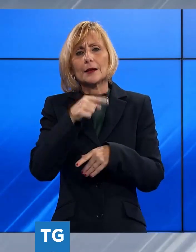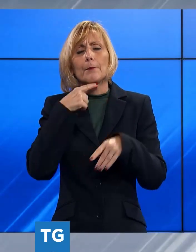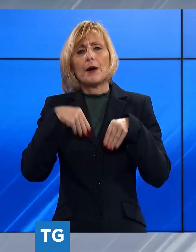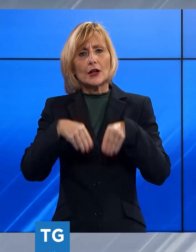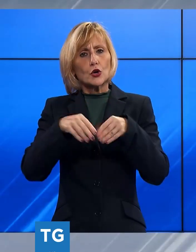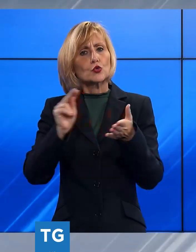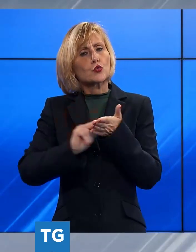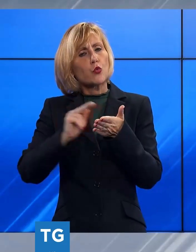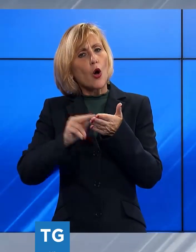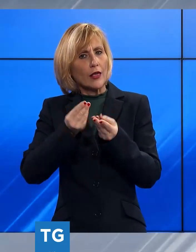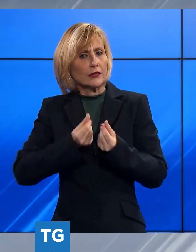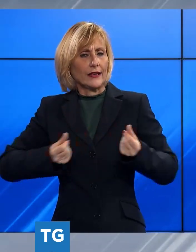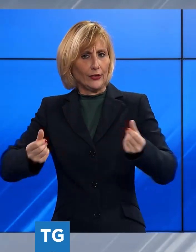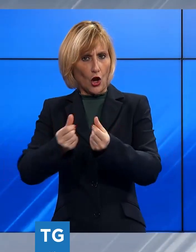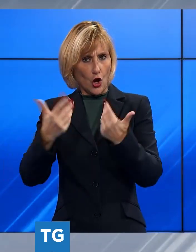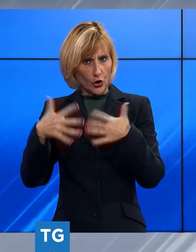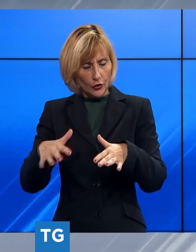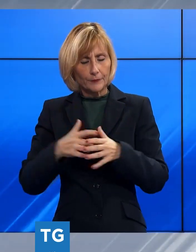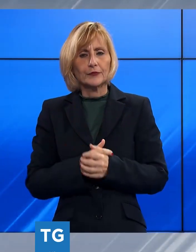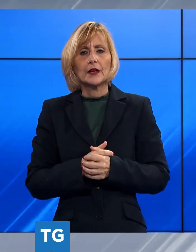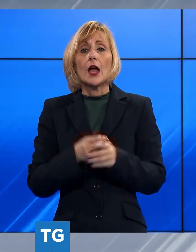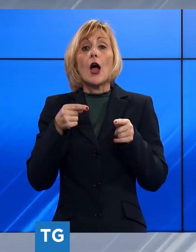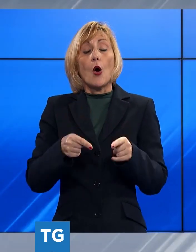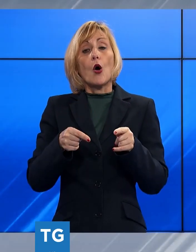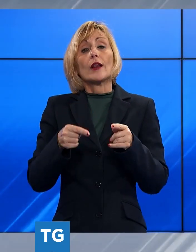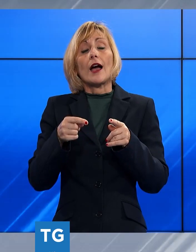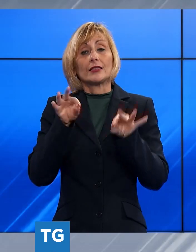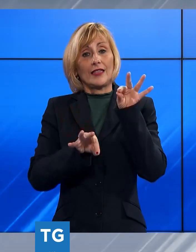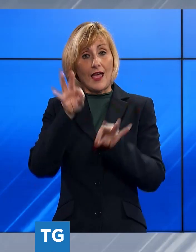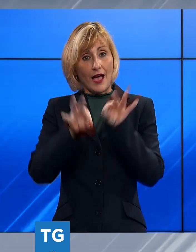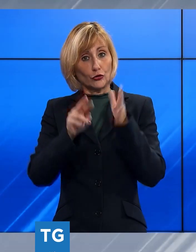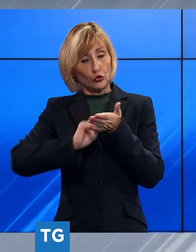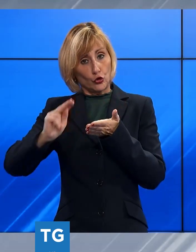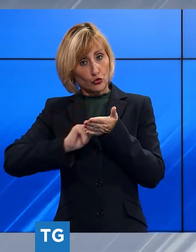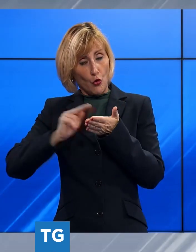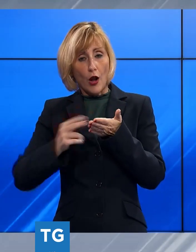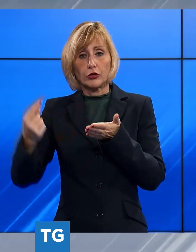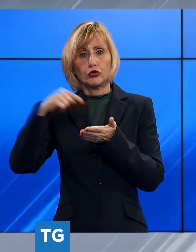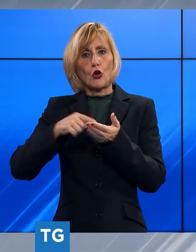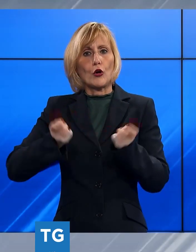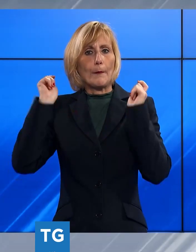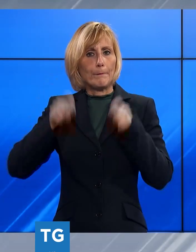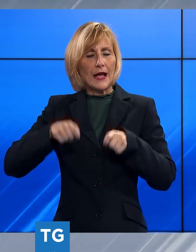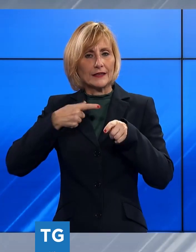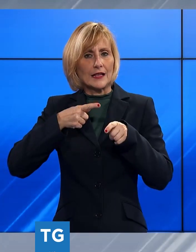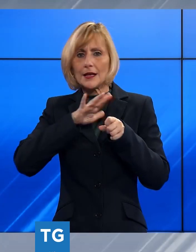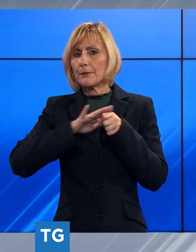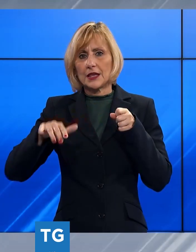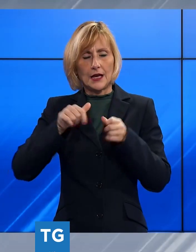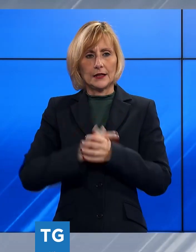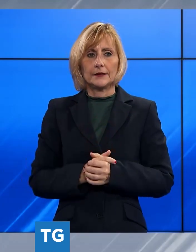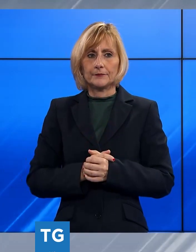delle scuole del territorio la rassegna ora torna comunque alla ripartenza piena torna il teatro scuola con